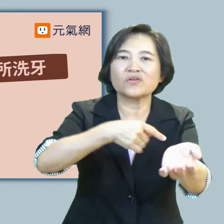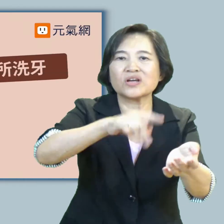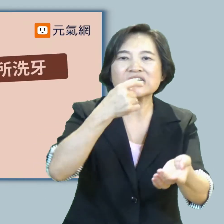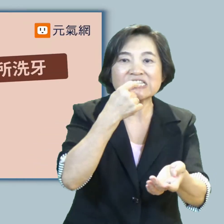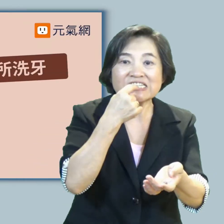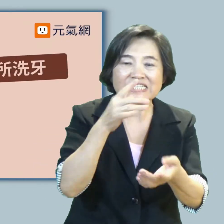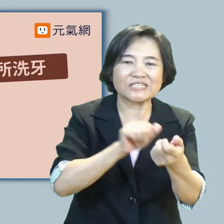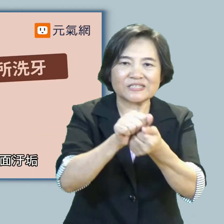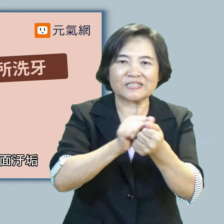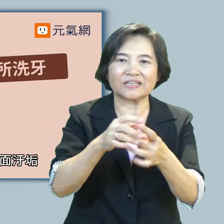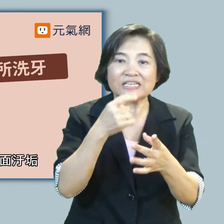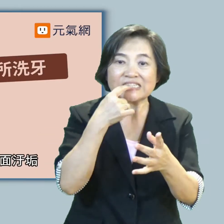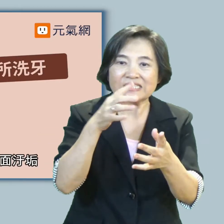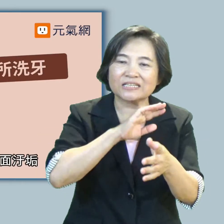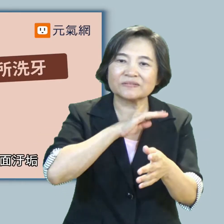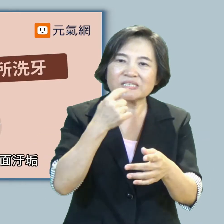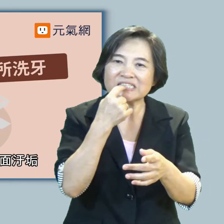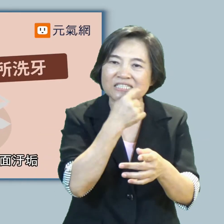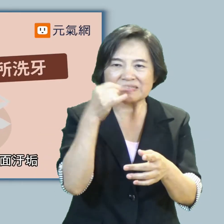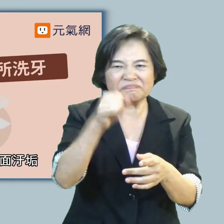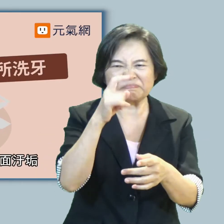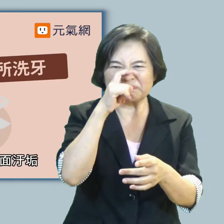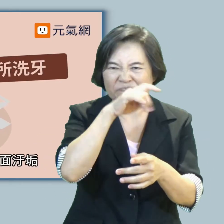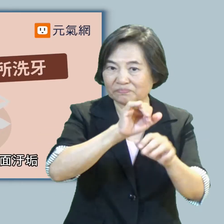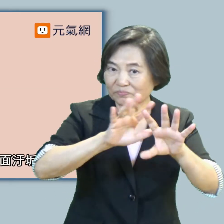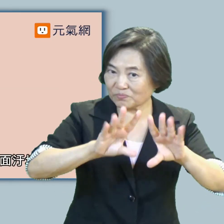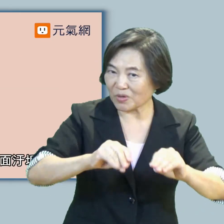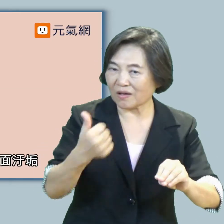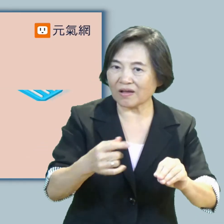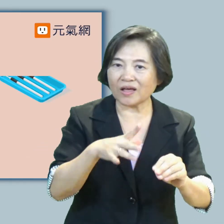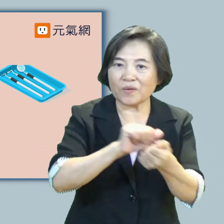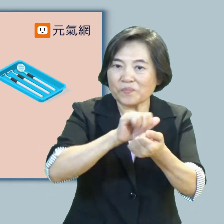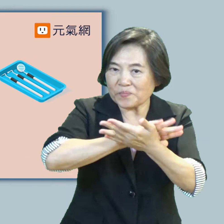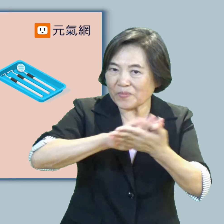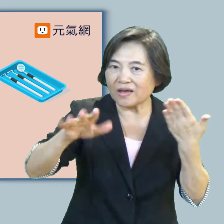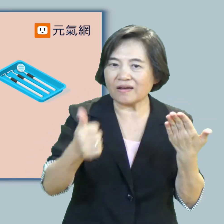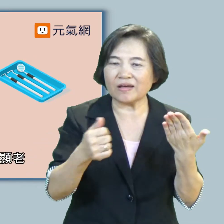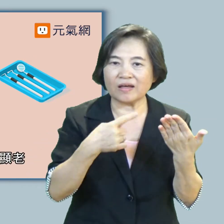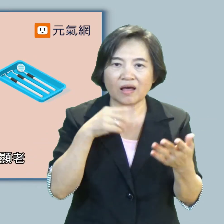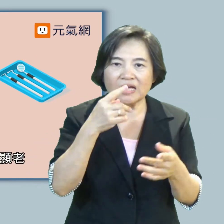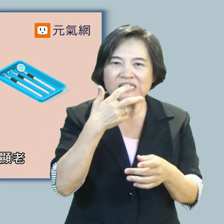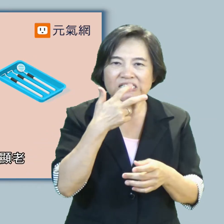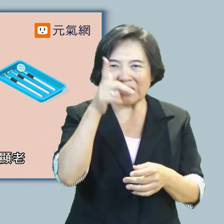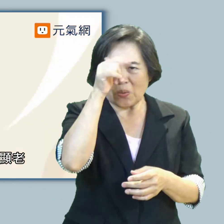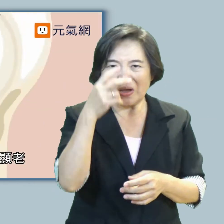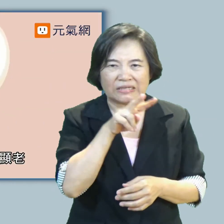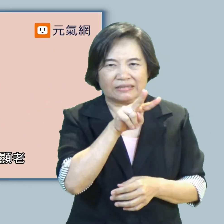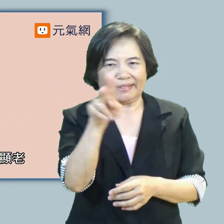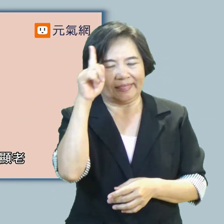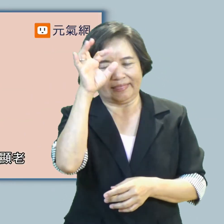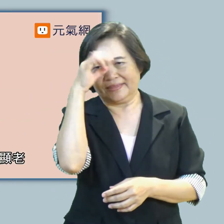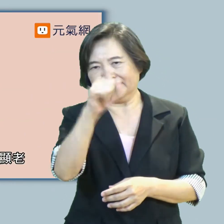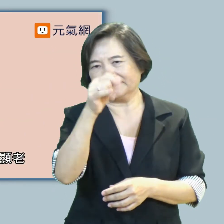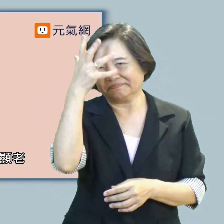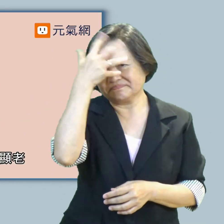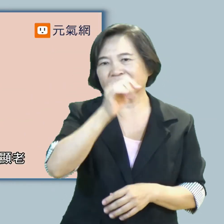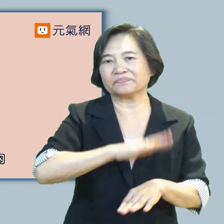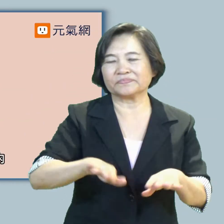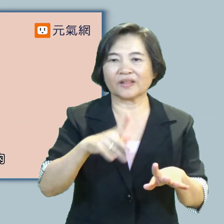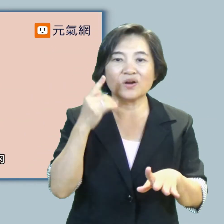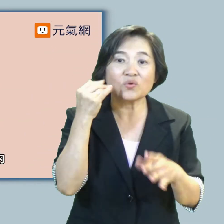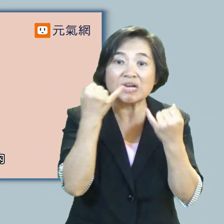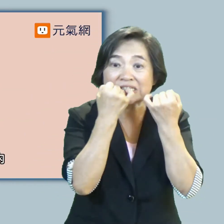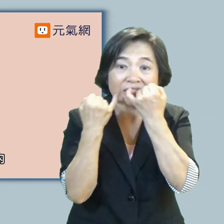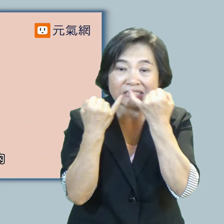诊所洗个牙吧。洗牙可以稍微溶解，洗掉表面的污垢，清洗牙缝。满口黄牙不仅看起来很显